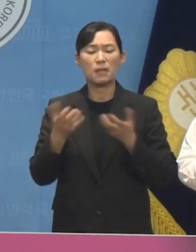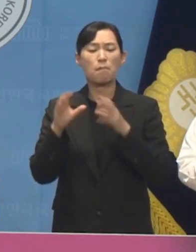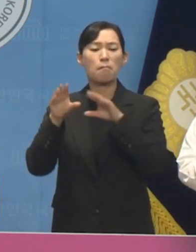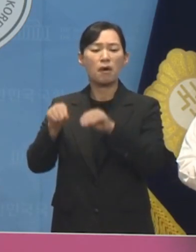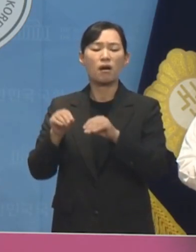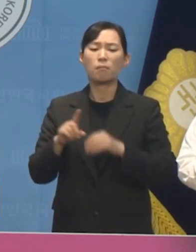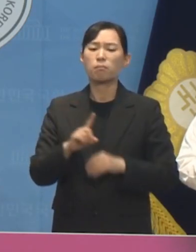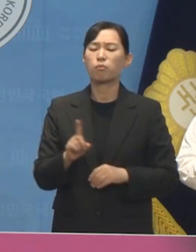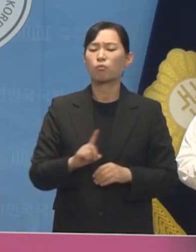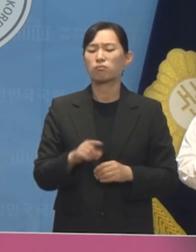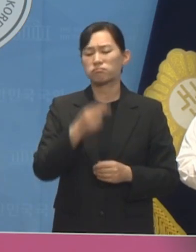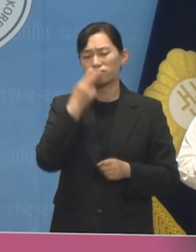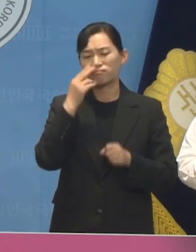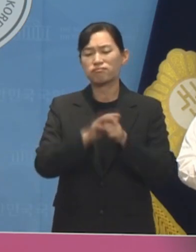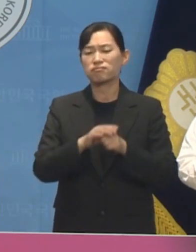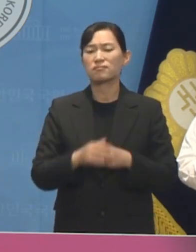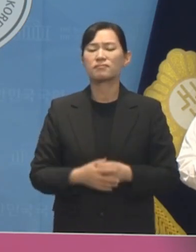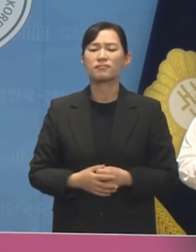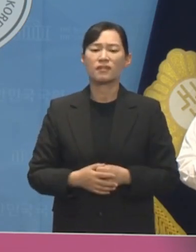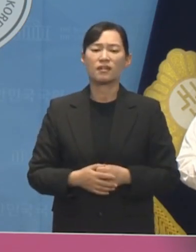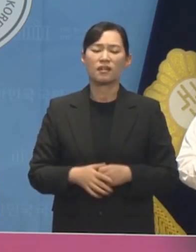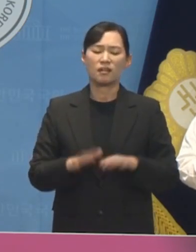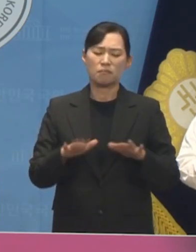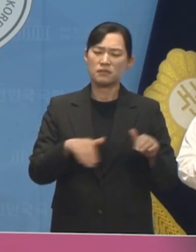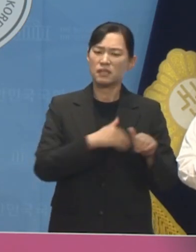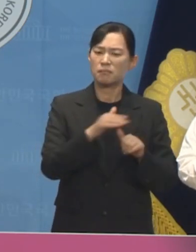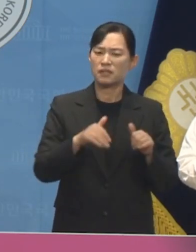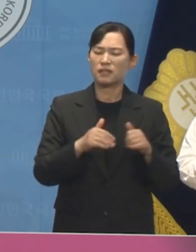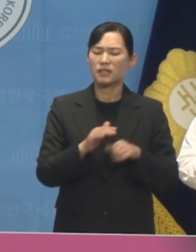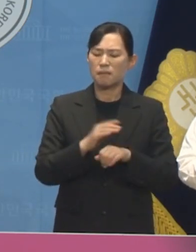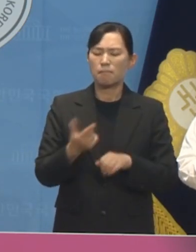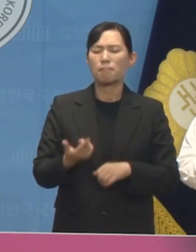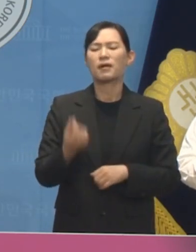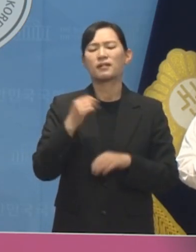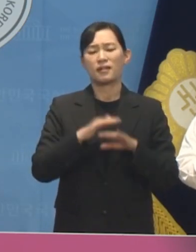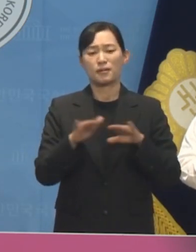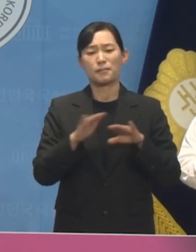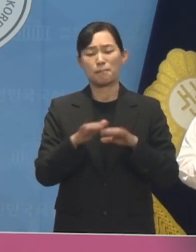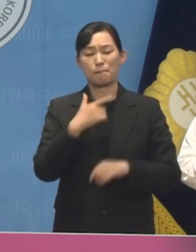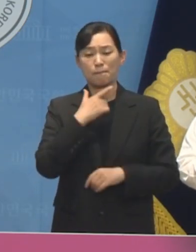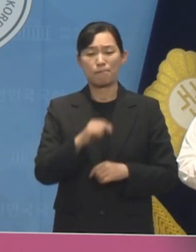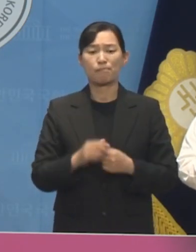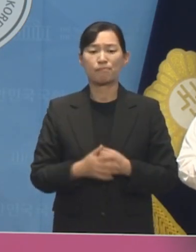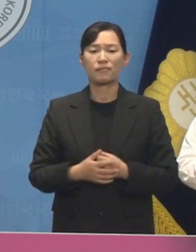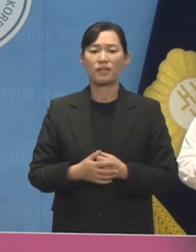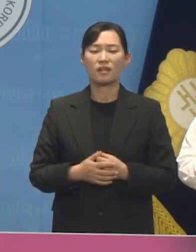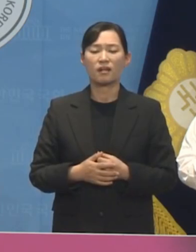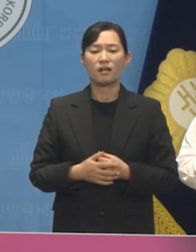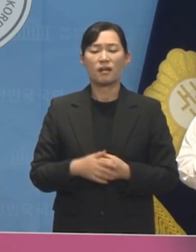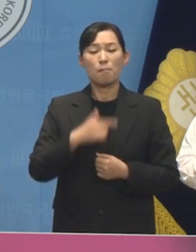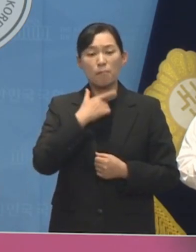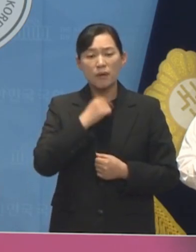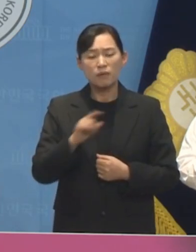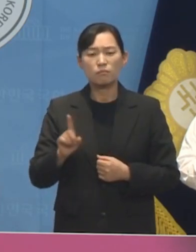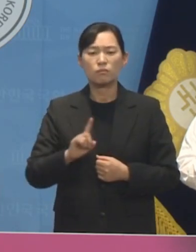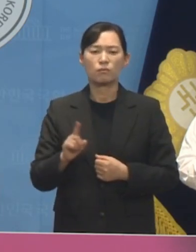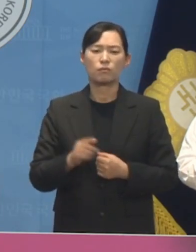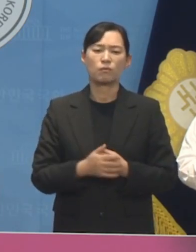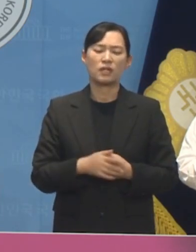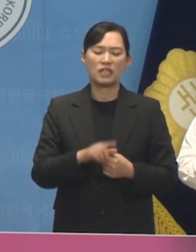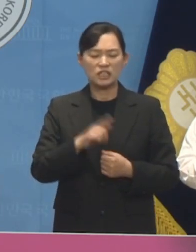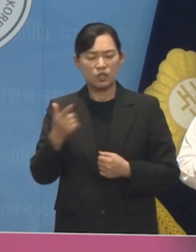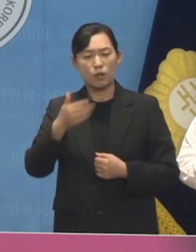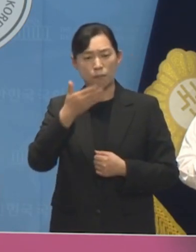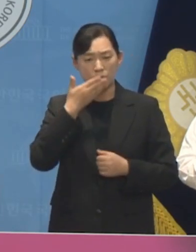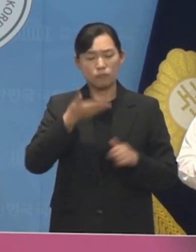정직이라니 정말 어처구니가 없습니다. 이 사태가 원만하고 조속히 해결되었으면 좋겠습니다. 저희들이 바라는 건 석식